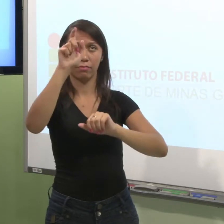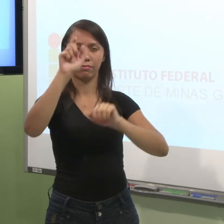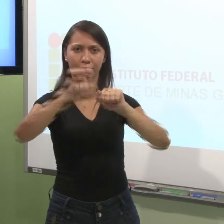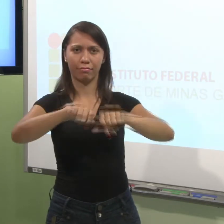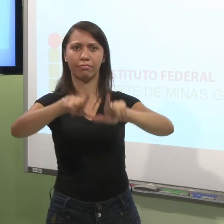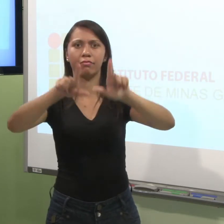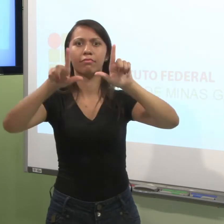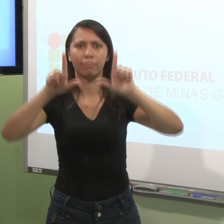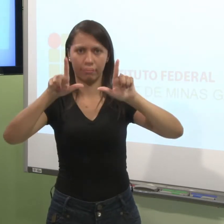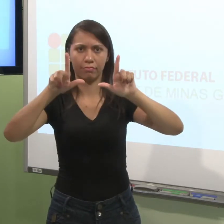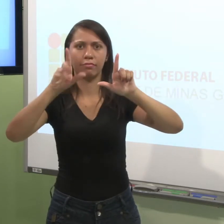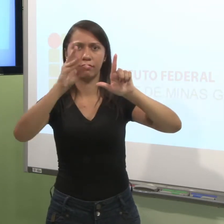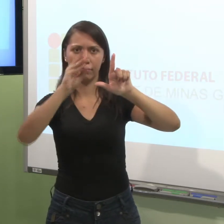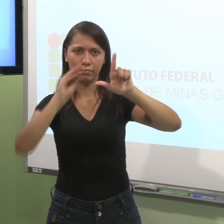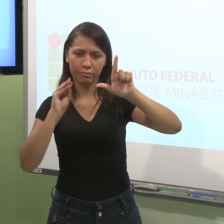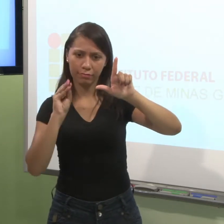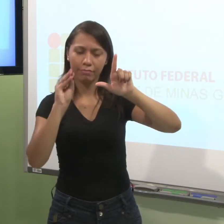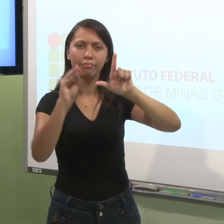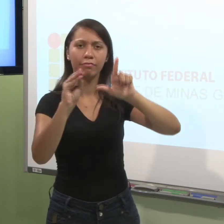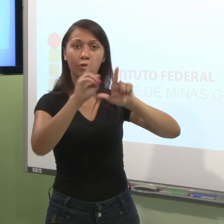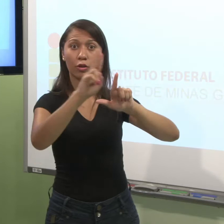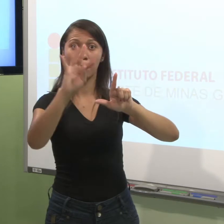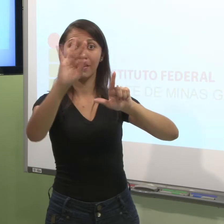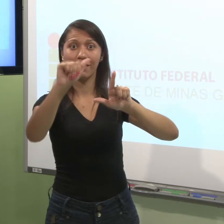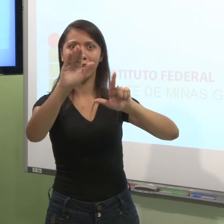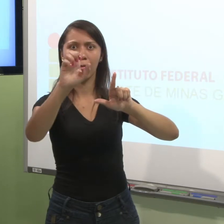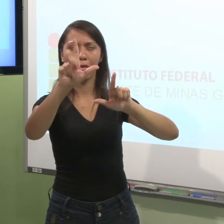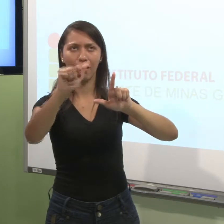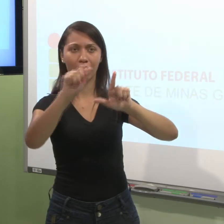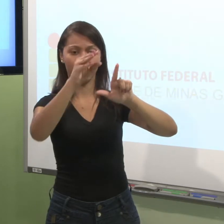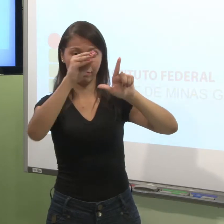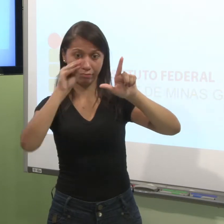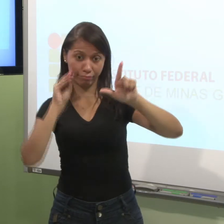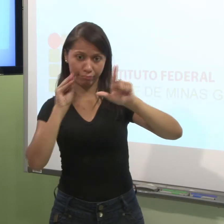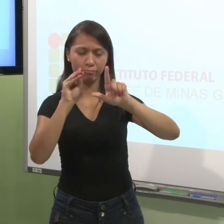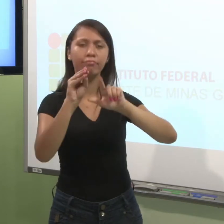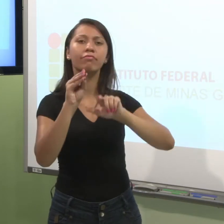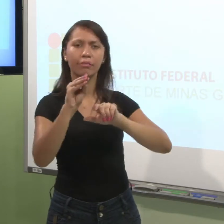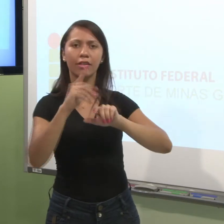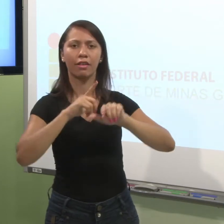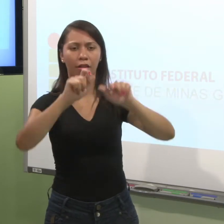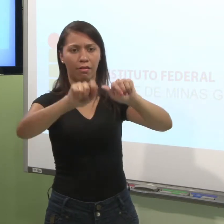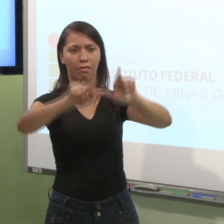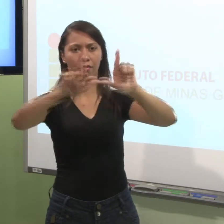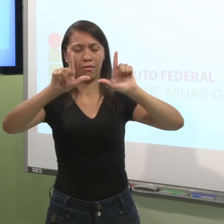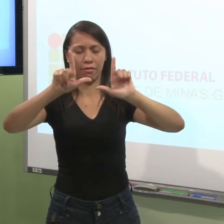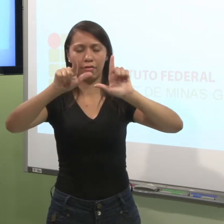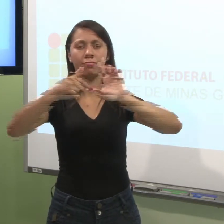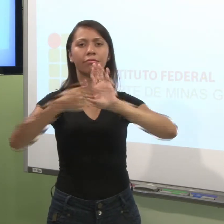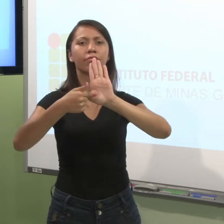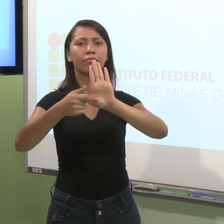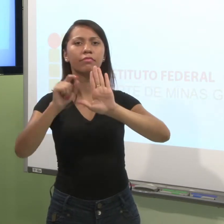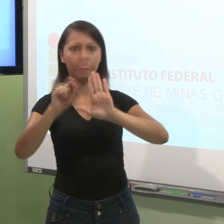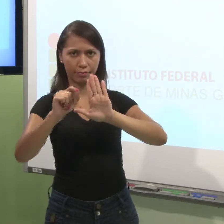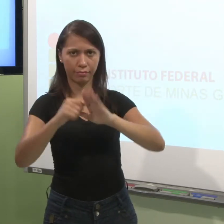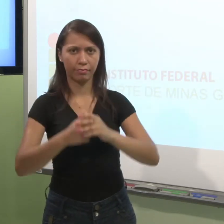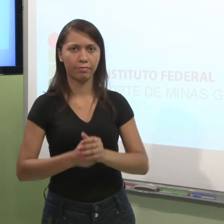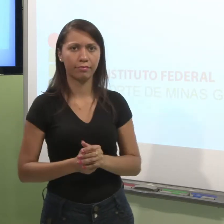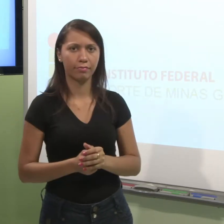Inserir e clique na opção Tabela. Feito isso, irá abrir na tela do seu computador a seguinte janela. Olha